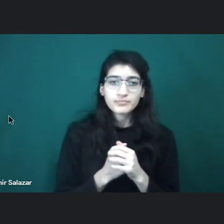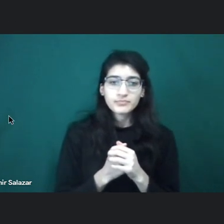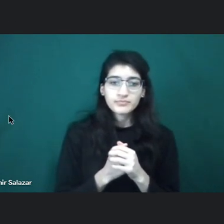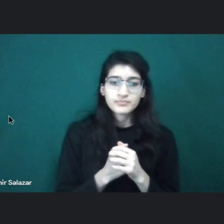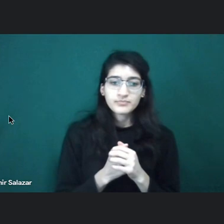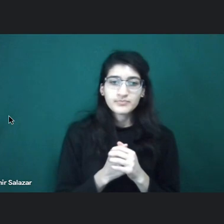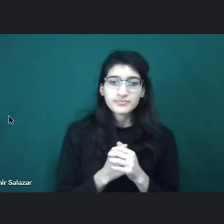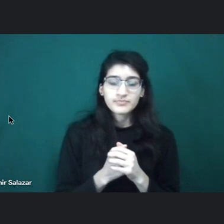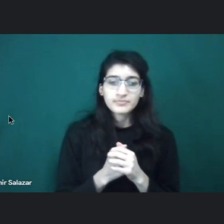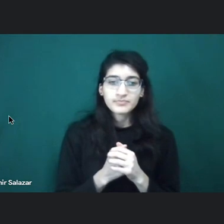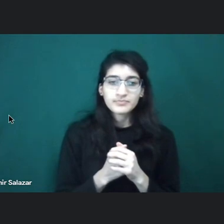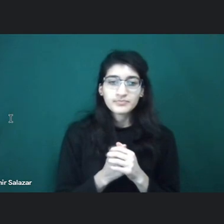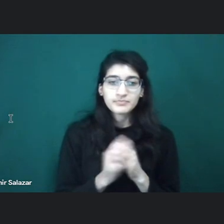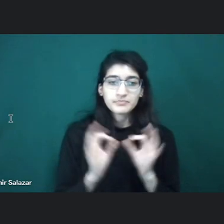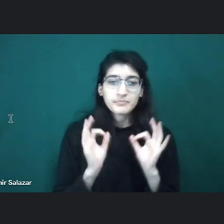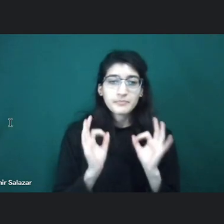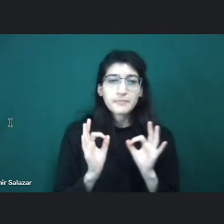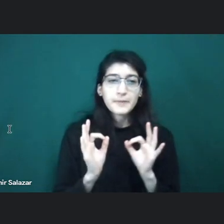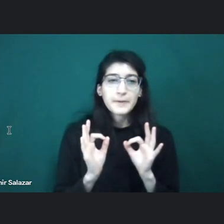Bien.